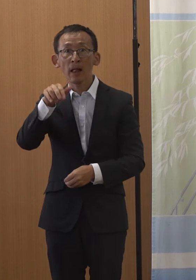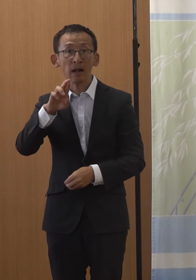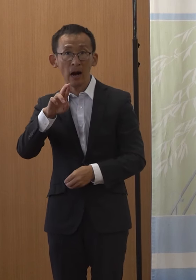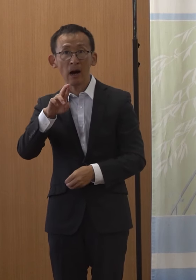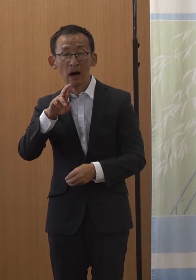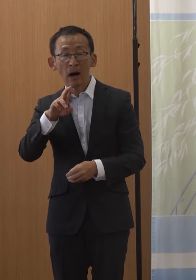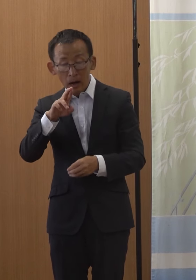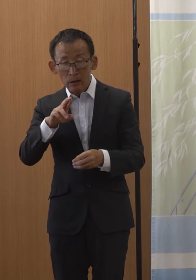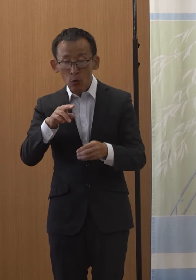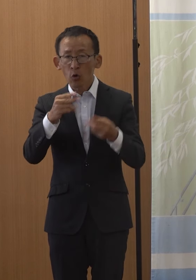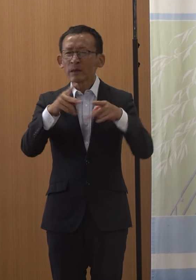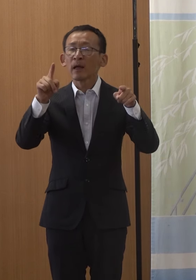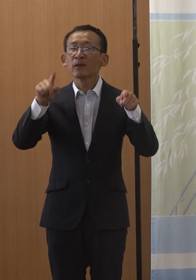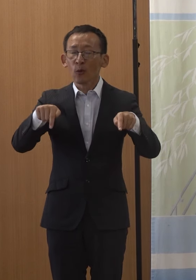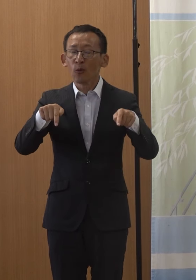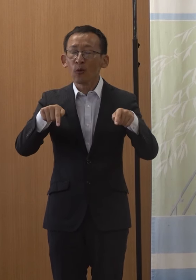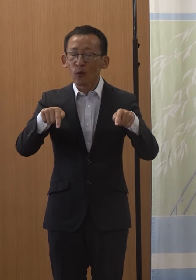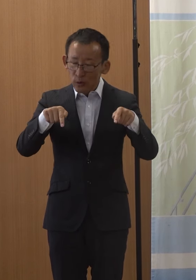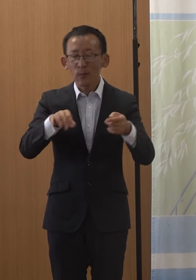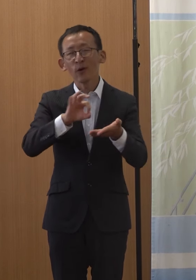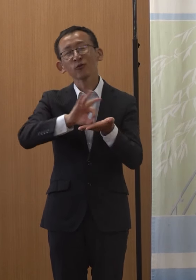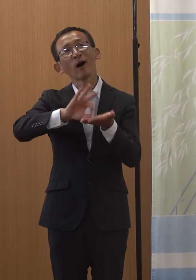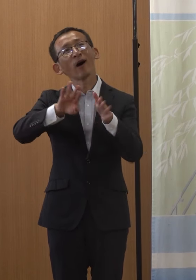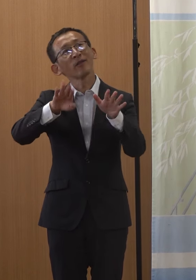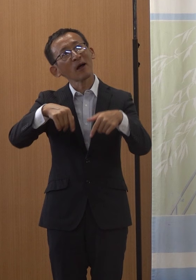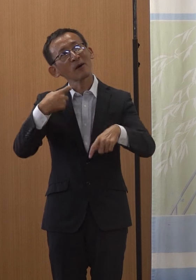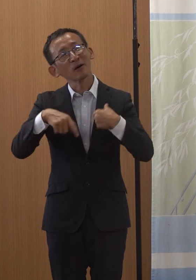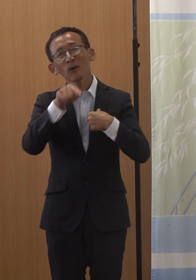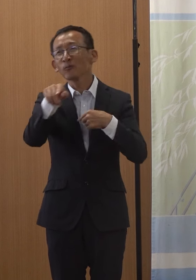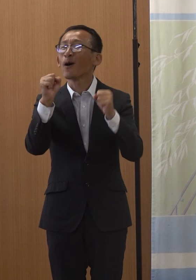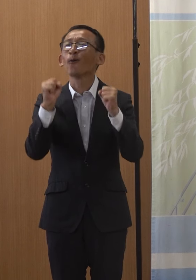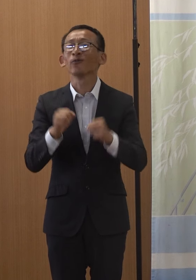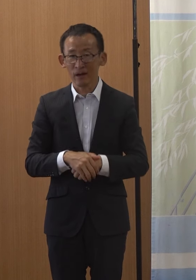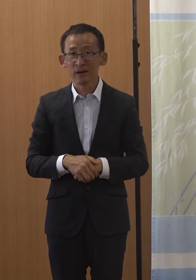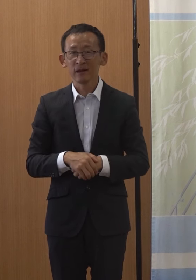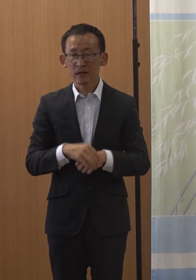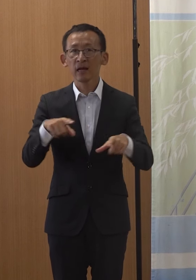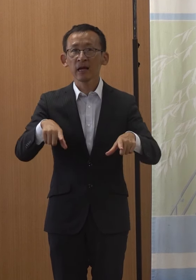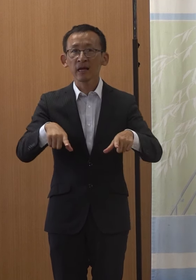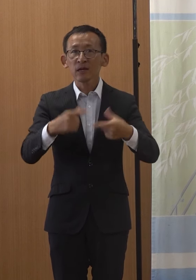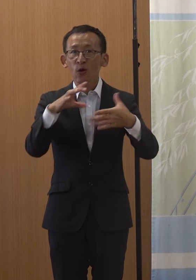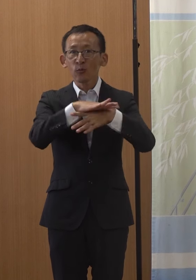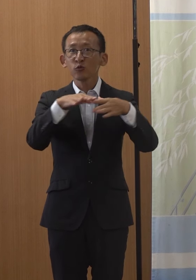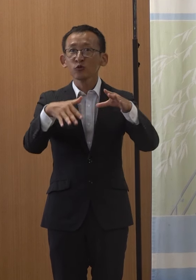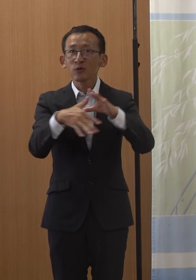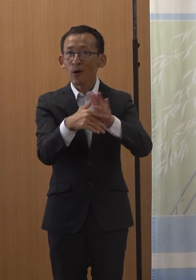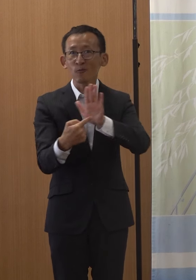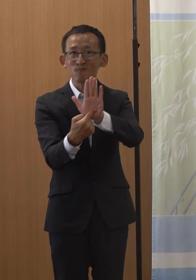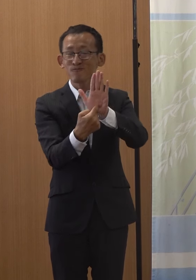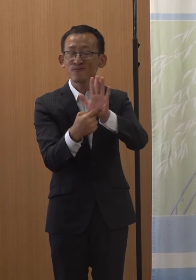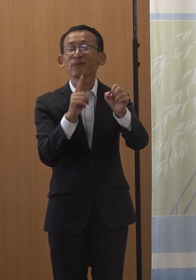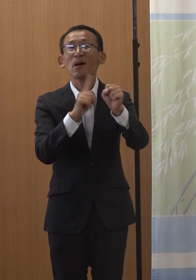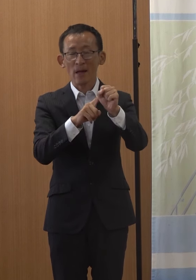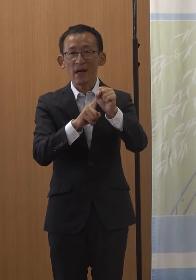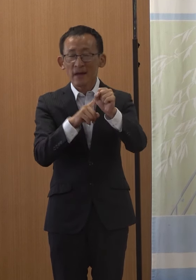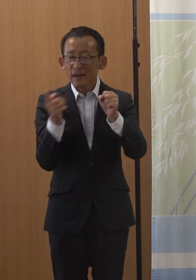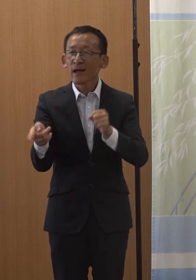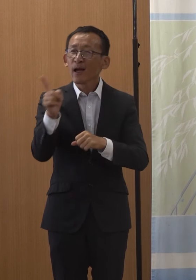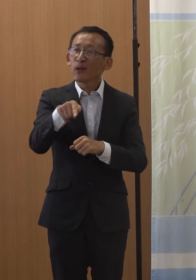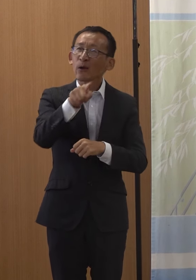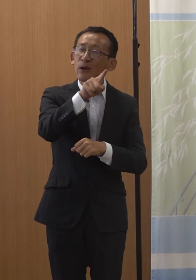た学生たちもいました。そういうことで、木の文化都市を PR するイベントのためにたびたび使わせてい